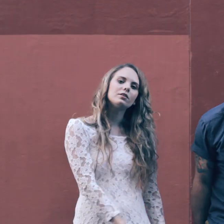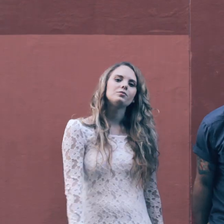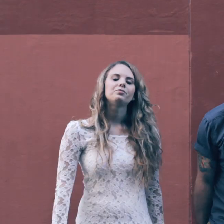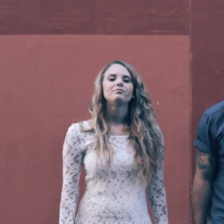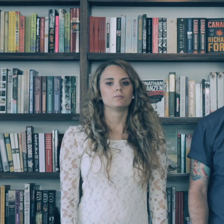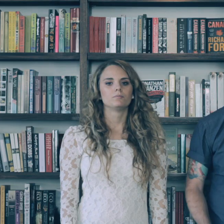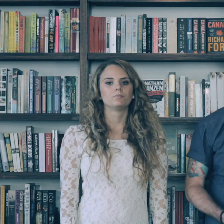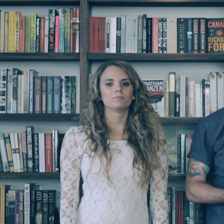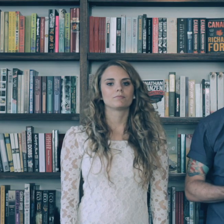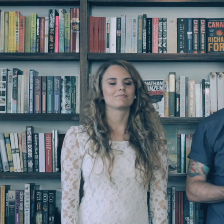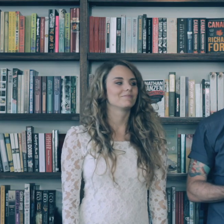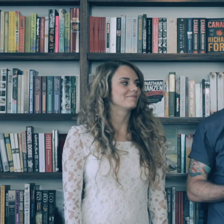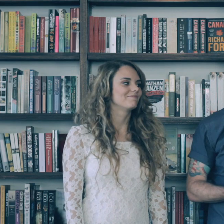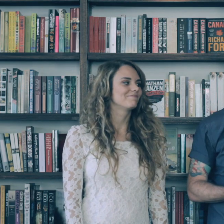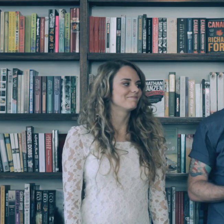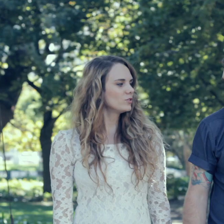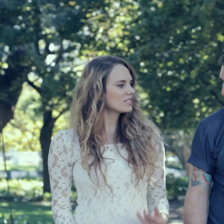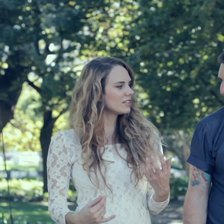jou.